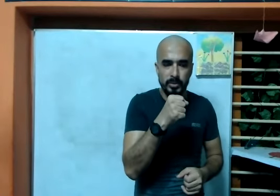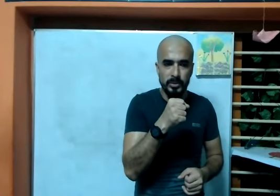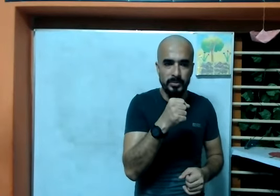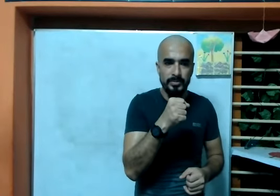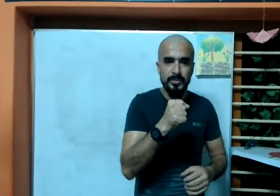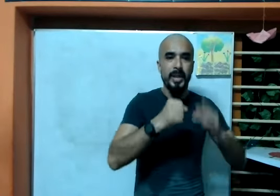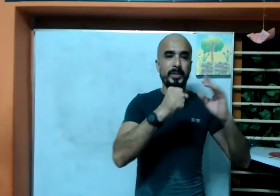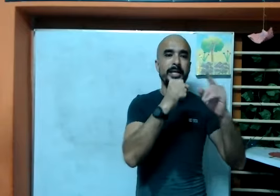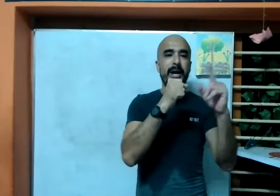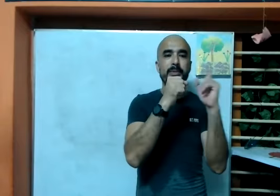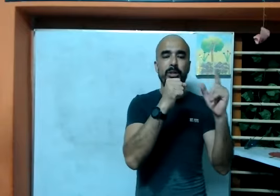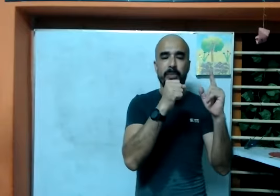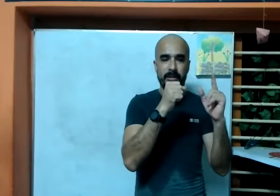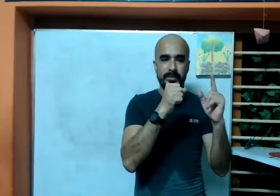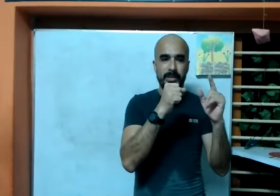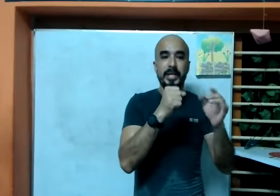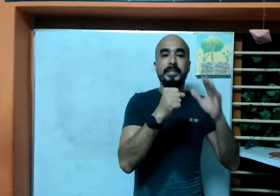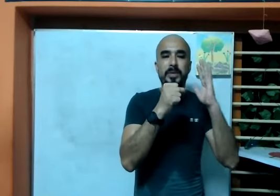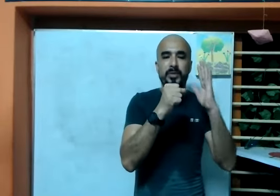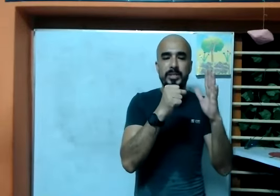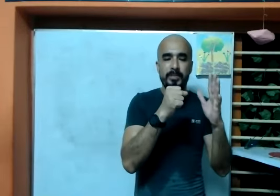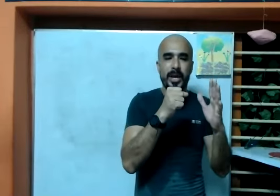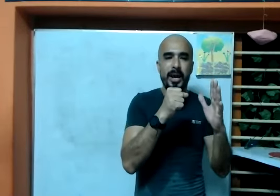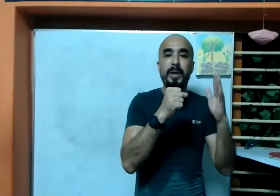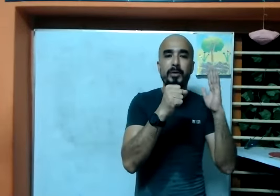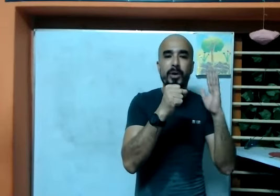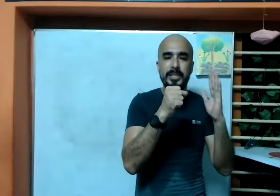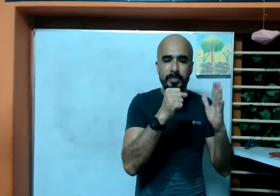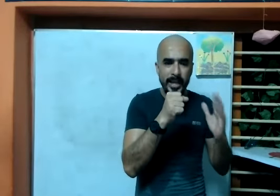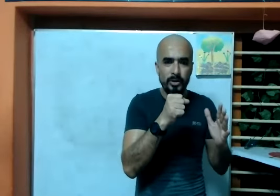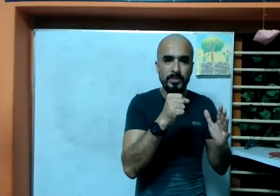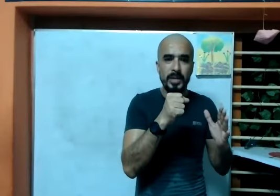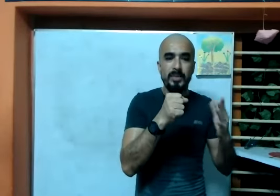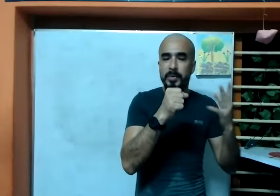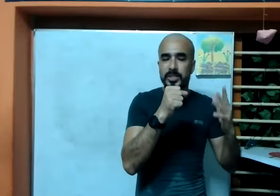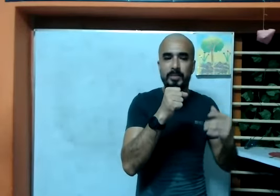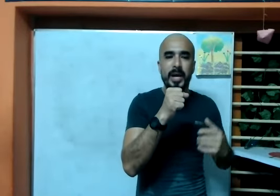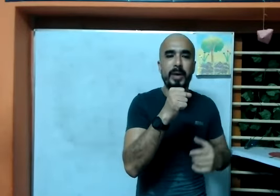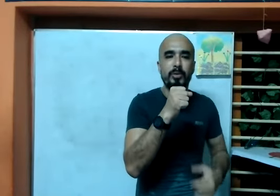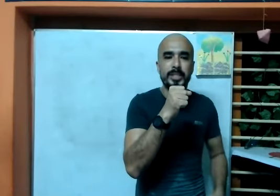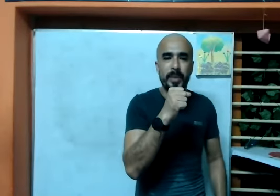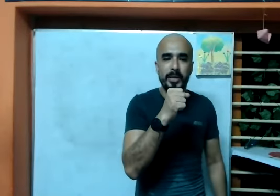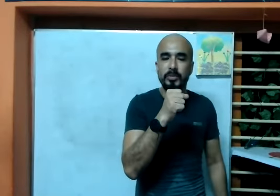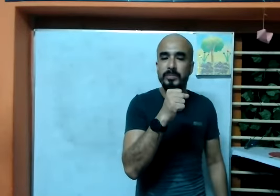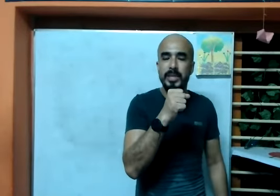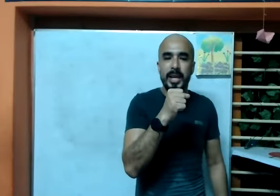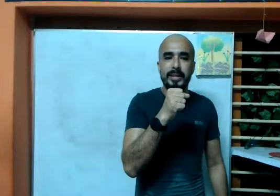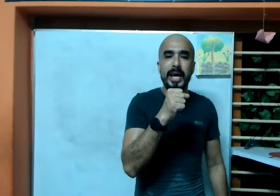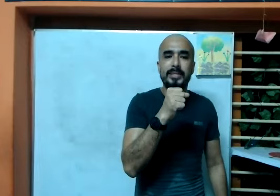মাইক্রোফোন এবং সেই দিয়ে আপনি বলতে পারেন যে বিফোর সাম টাইম আই ওয়াজ ইন মাই রুম বিফোর সাম টাইম আই ওয়াজ ইন মাই রুম অ্যান্ড দ্যাট